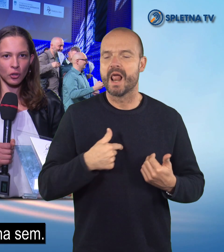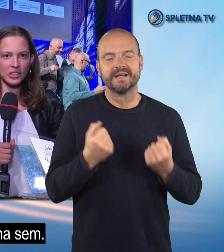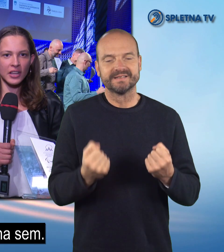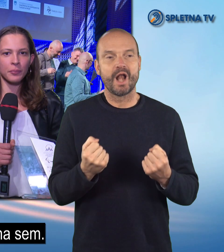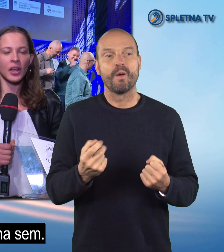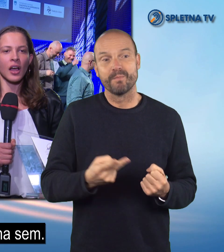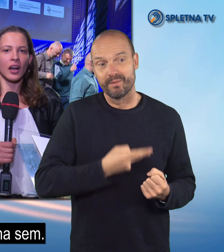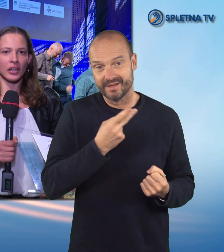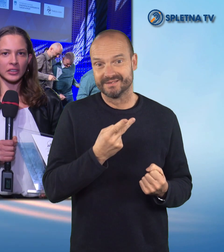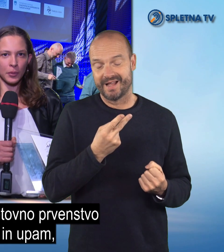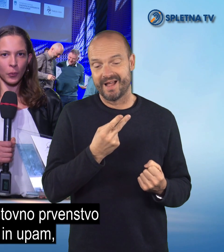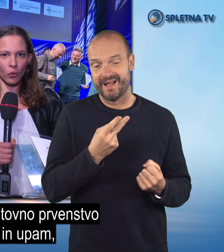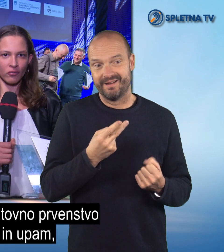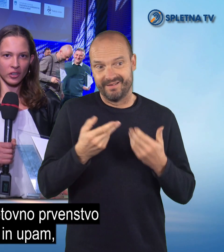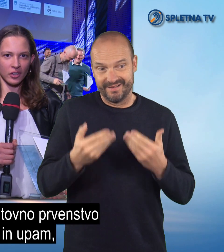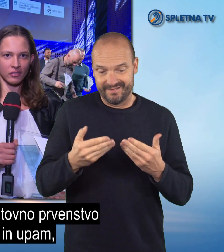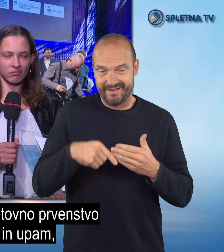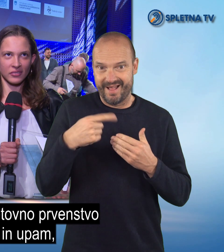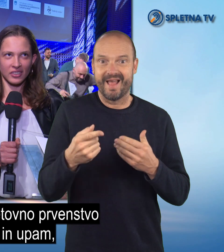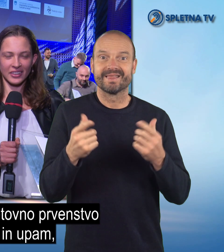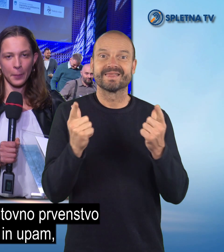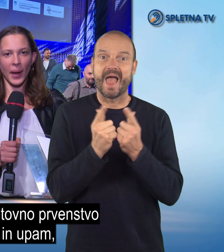sem, ponosna. Daj bom v